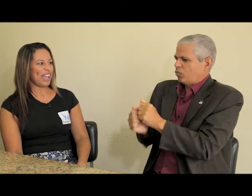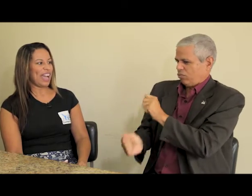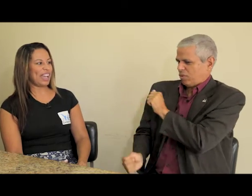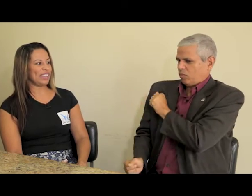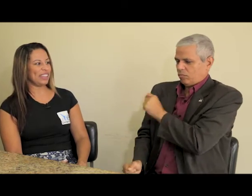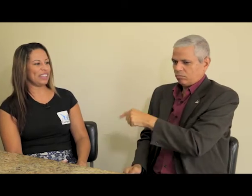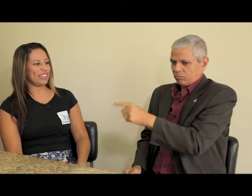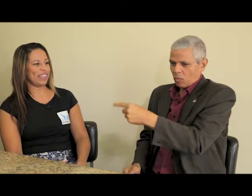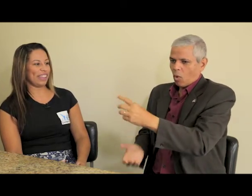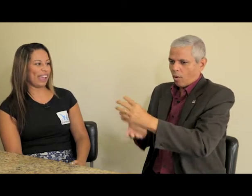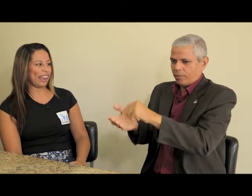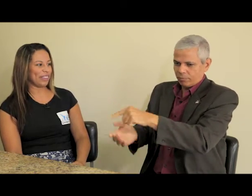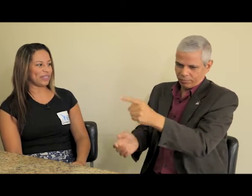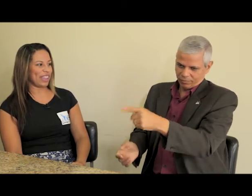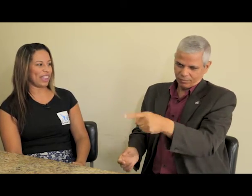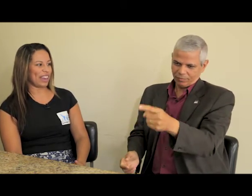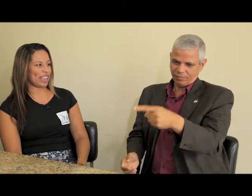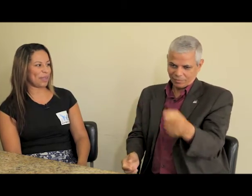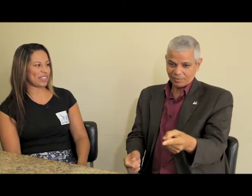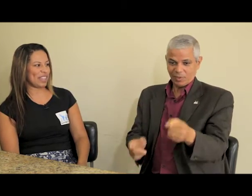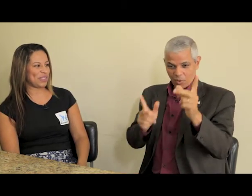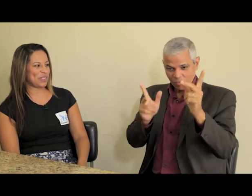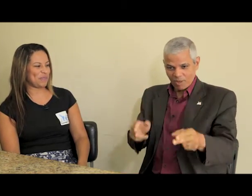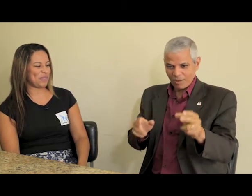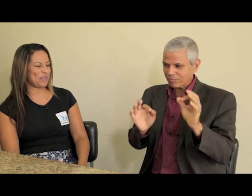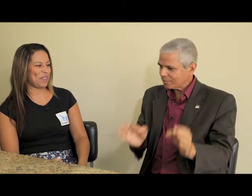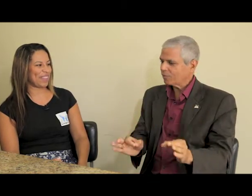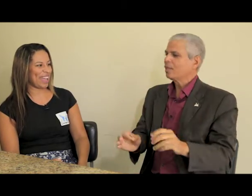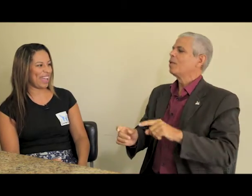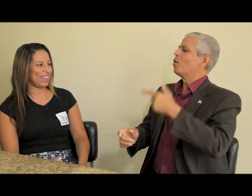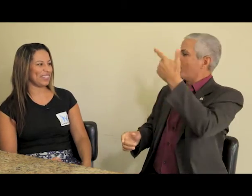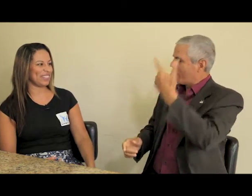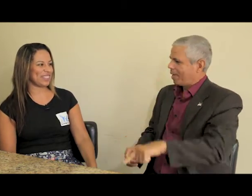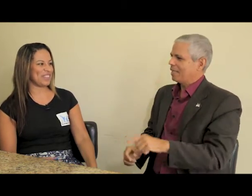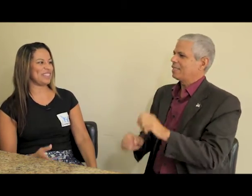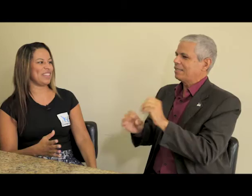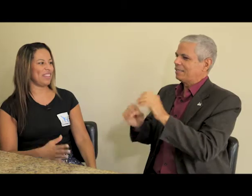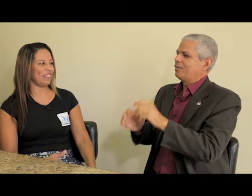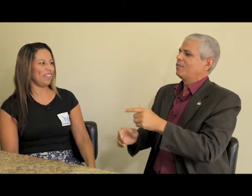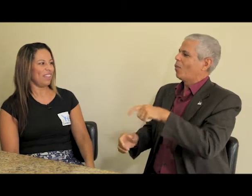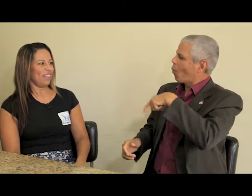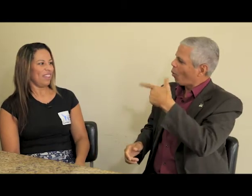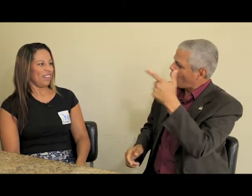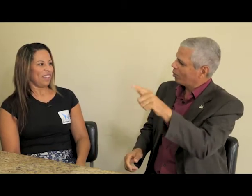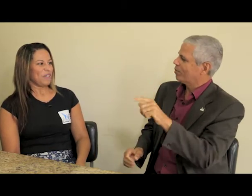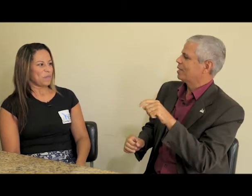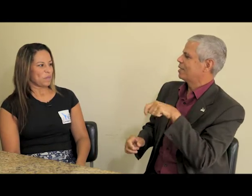faço, aí ela não tem aquela capacidade de pegar. Então, assim, vai ser...